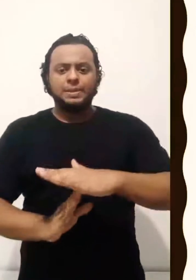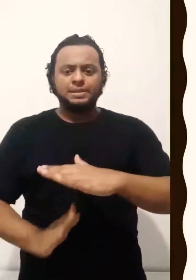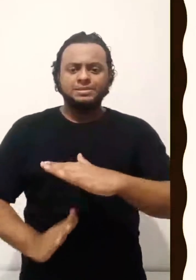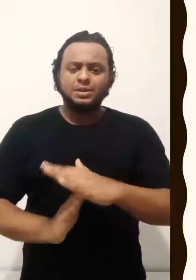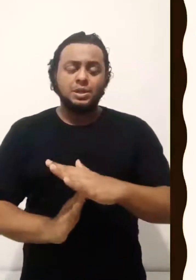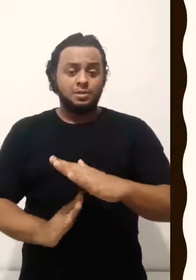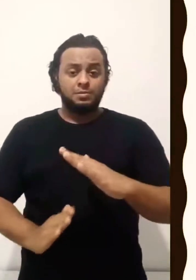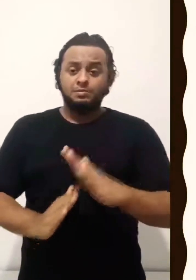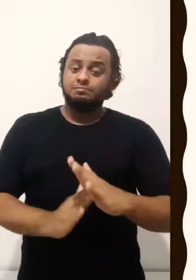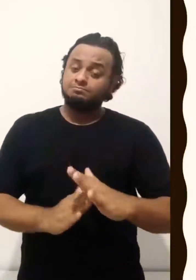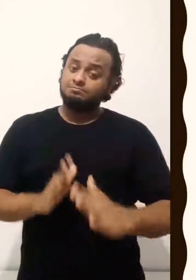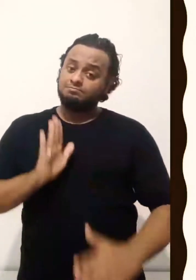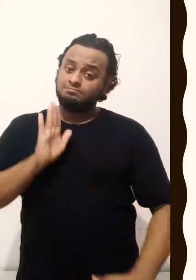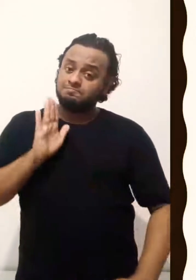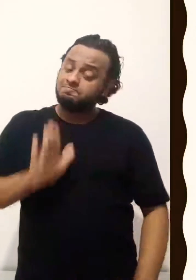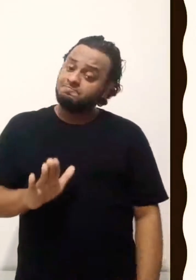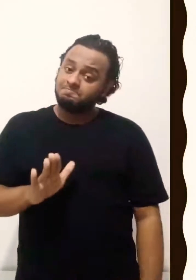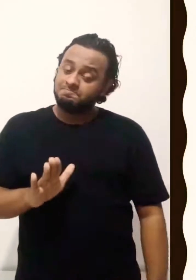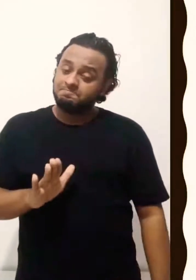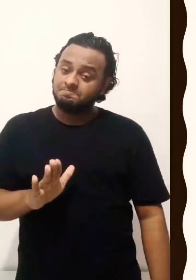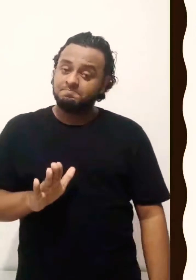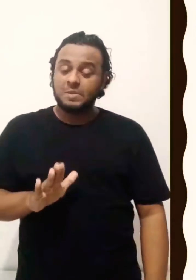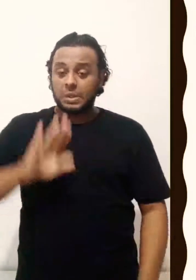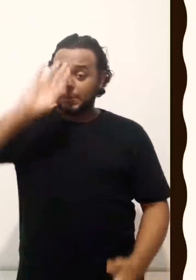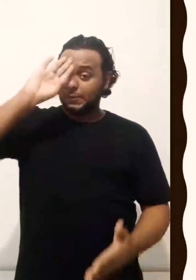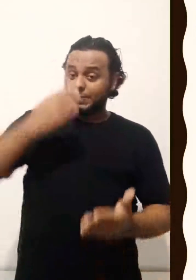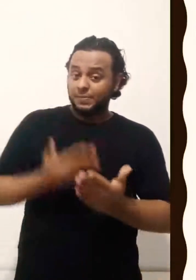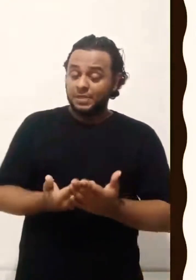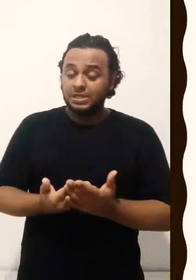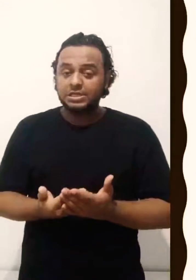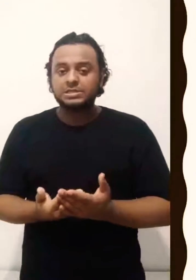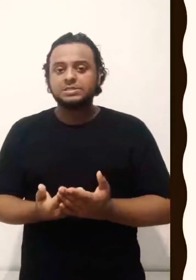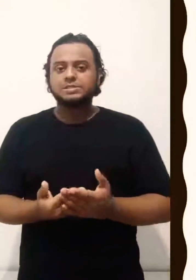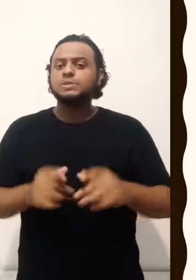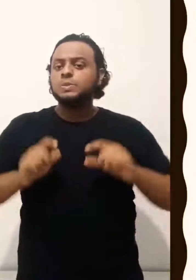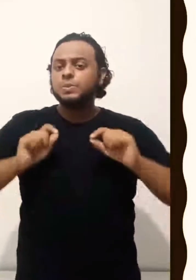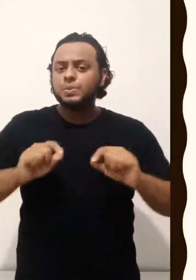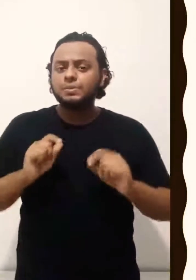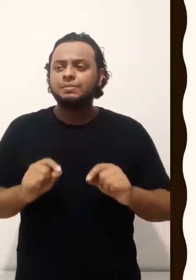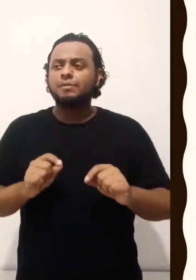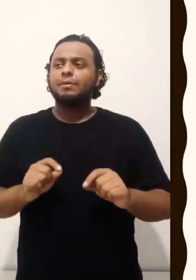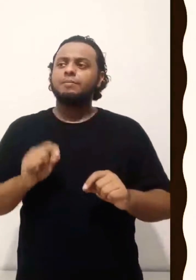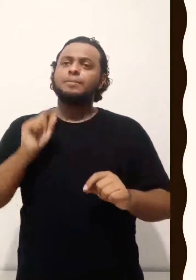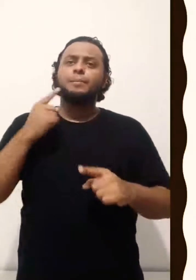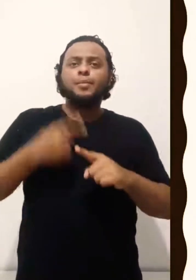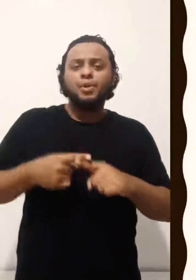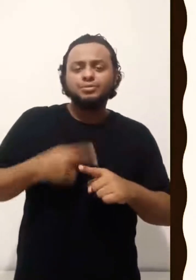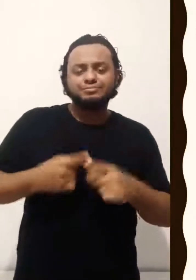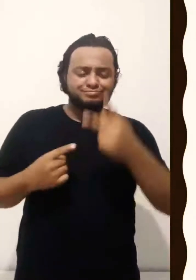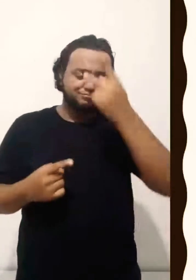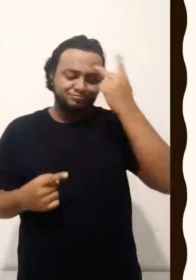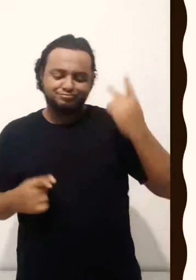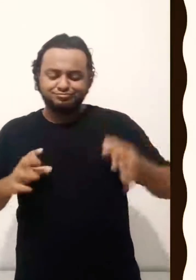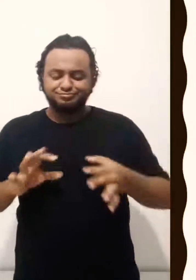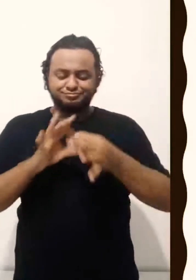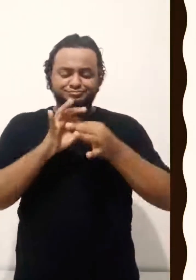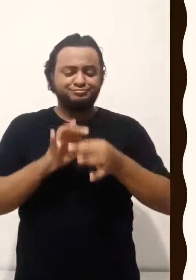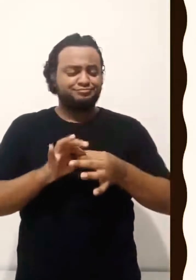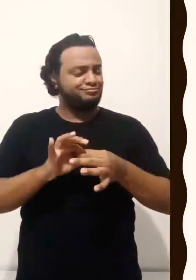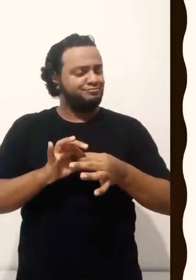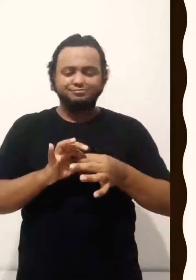limitação. Mas isso é uma crença, né, que vem de uma associação